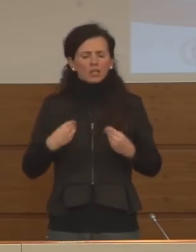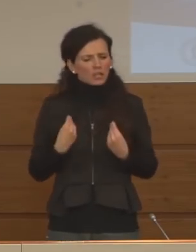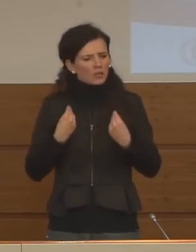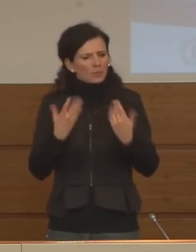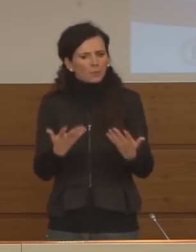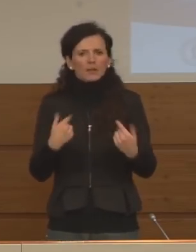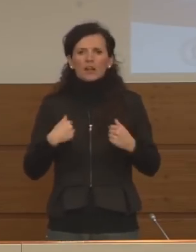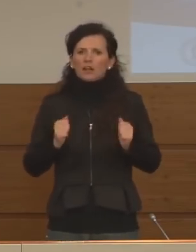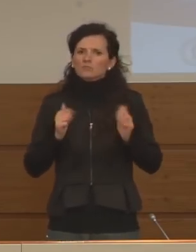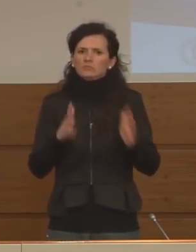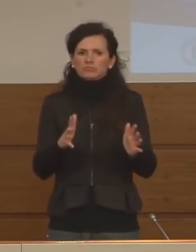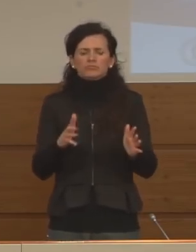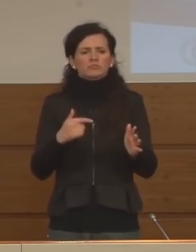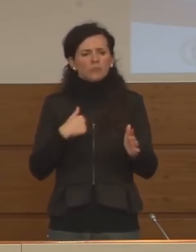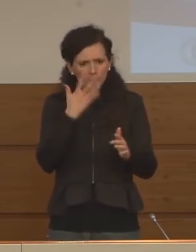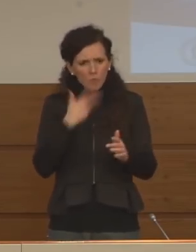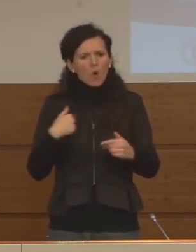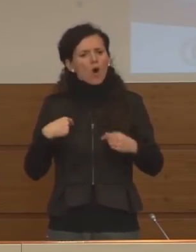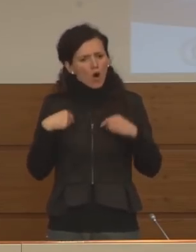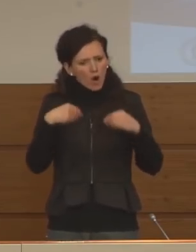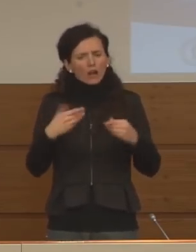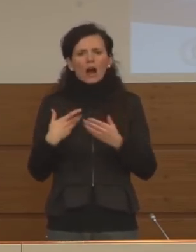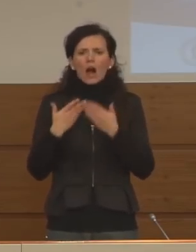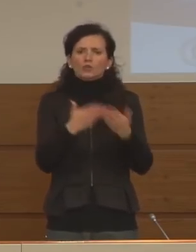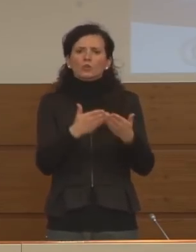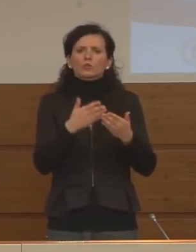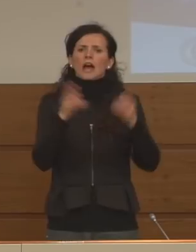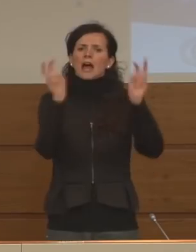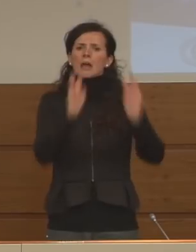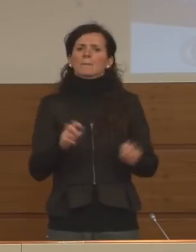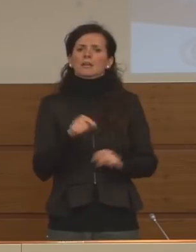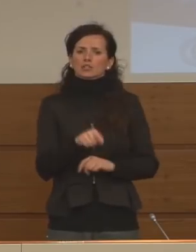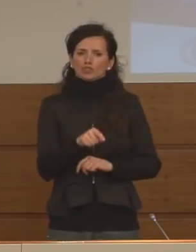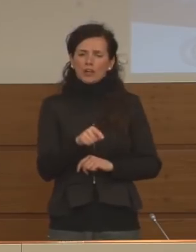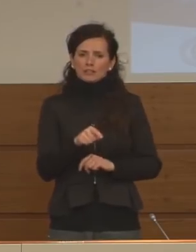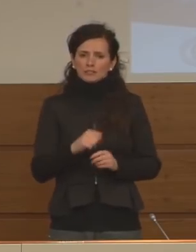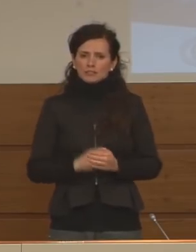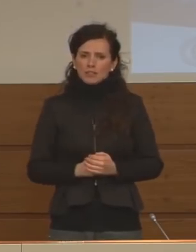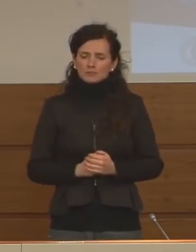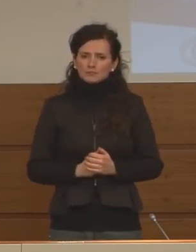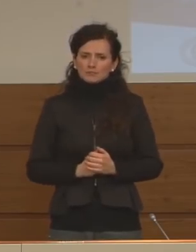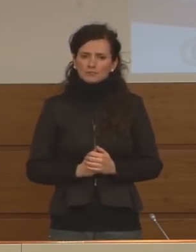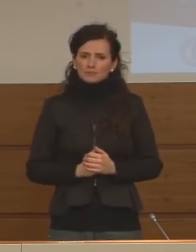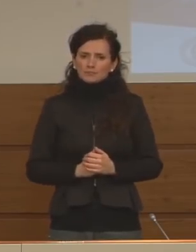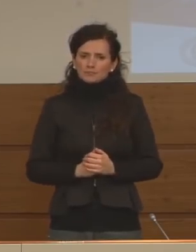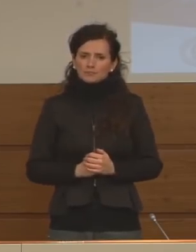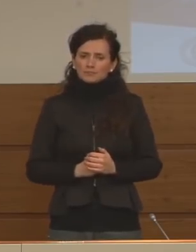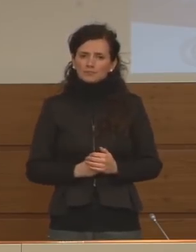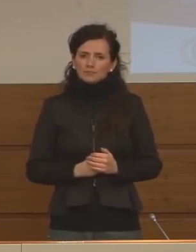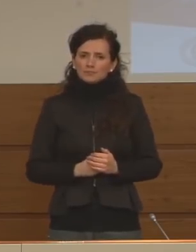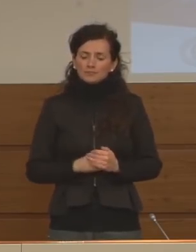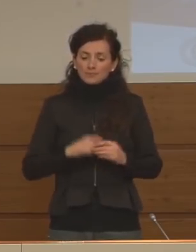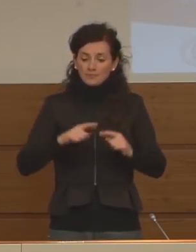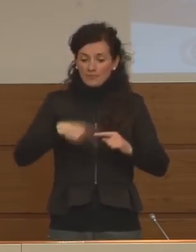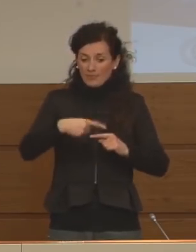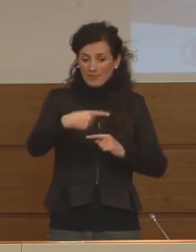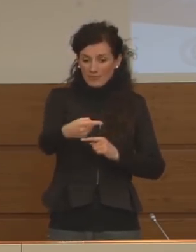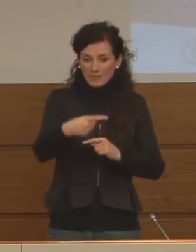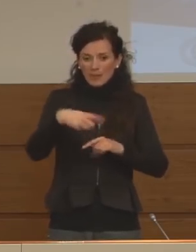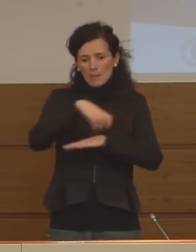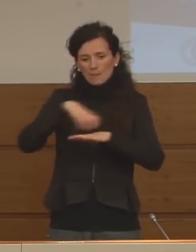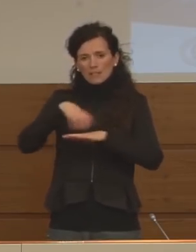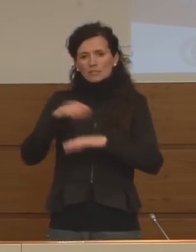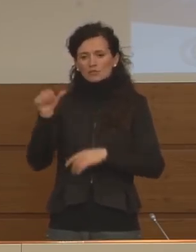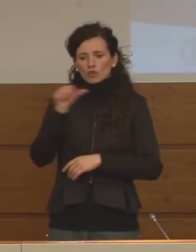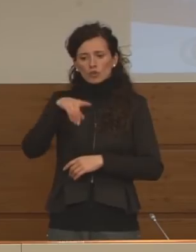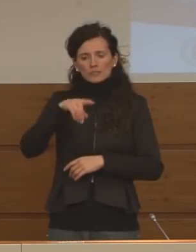contributo in prima linea a questa emergenza nei prossimi giorni con la regia del ministro speranza